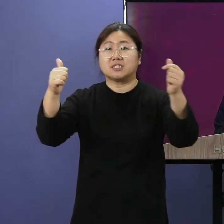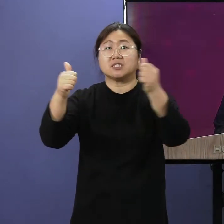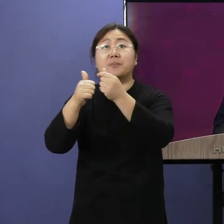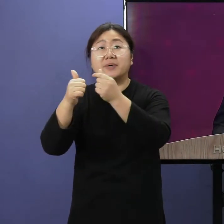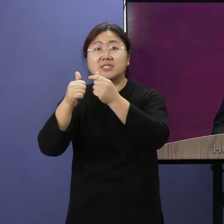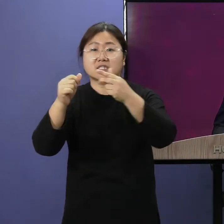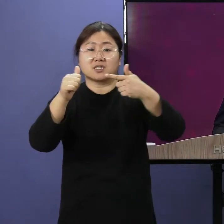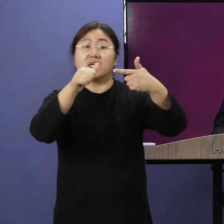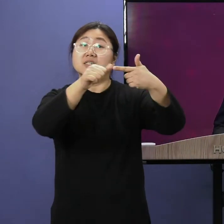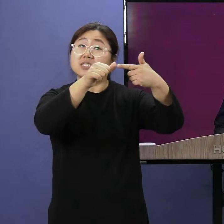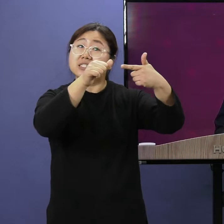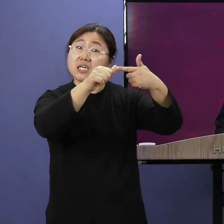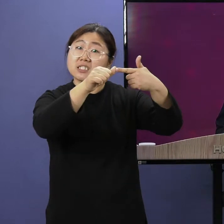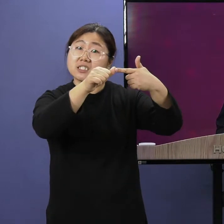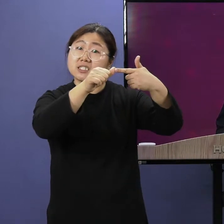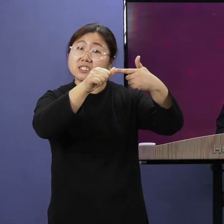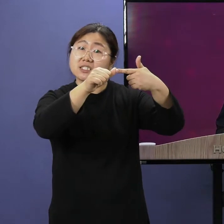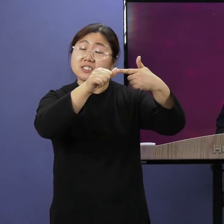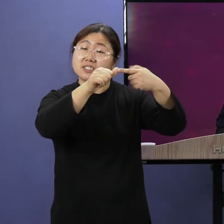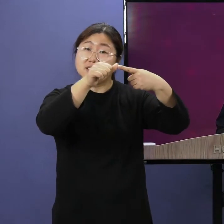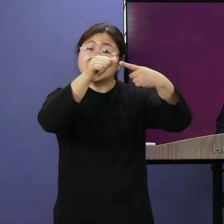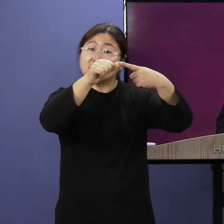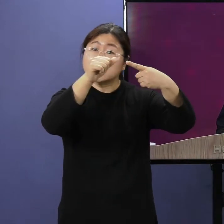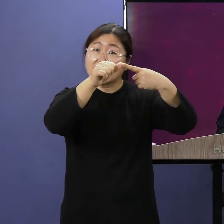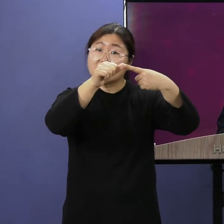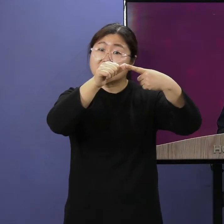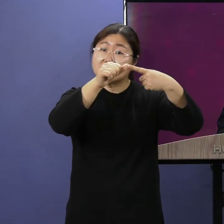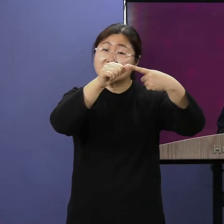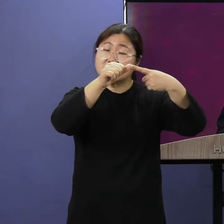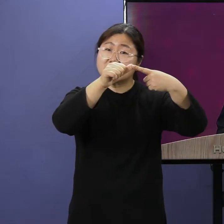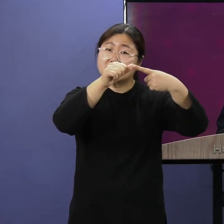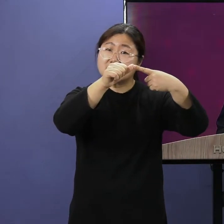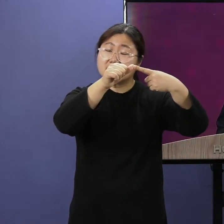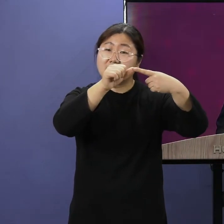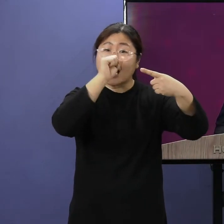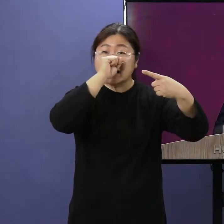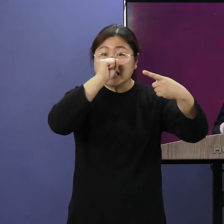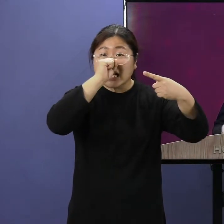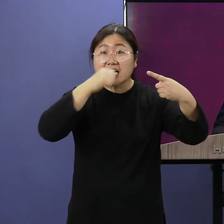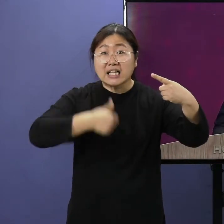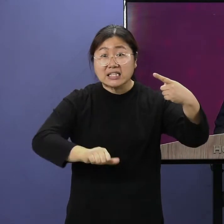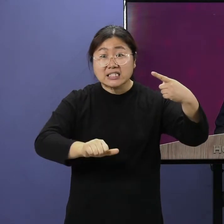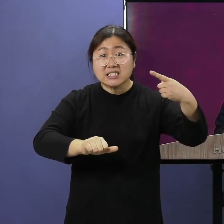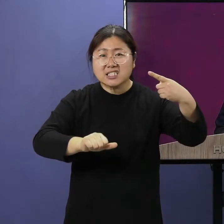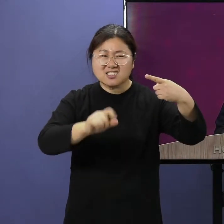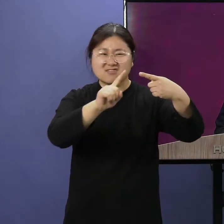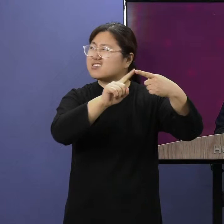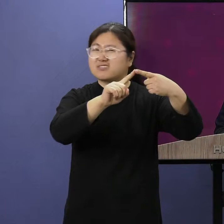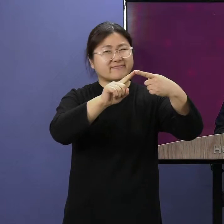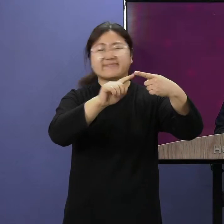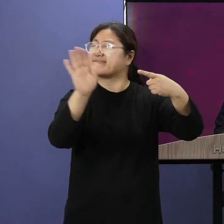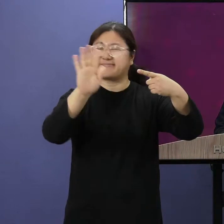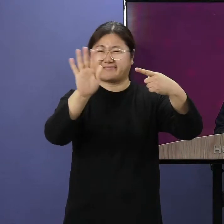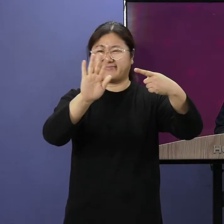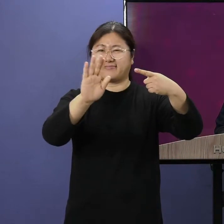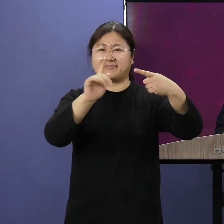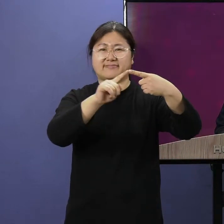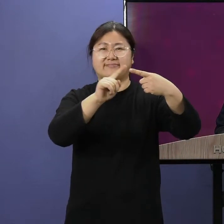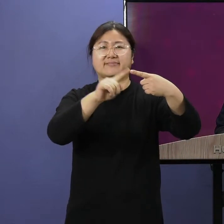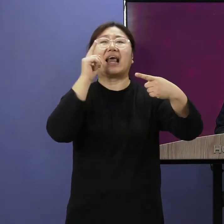그는 좀 착한 아들일까요? 아닙니다. 첫째 아들 역시 악한